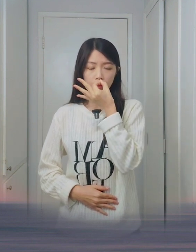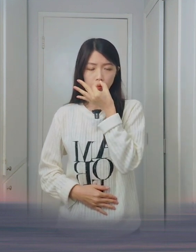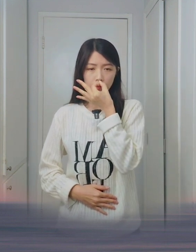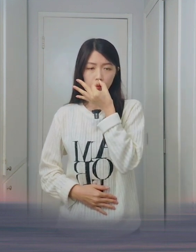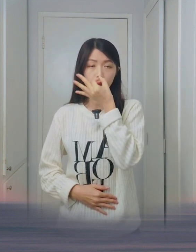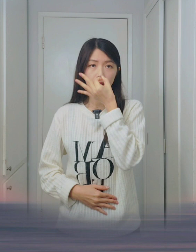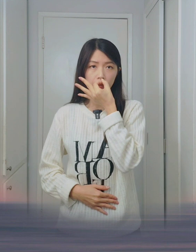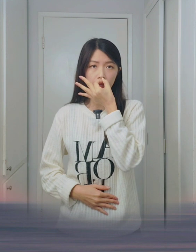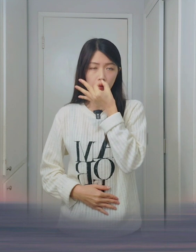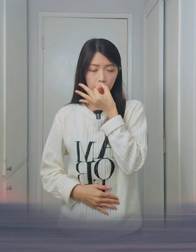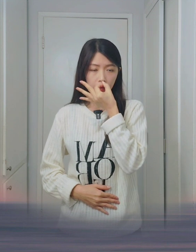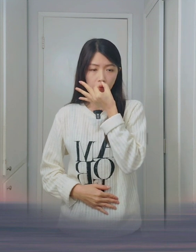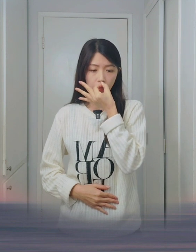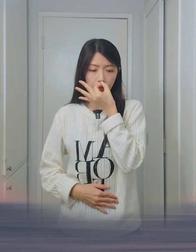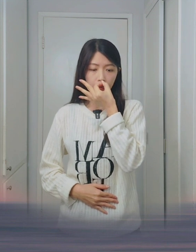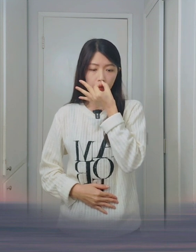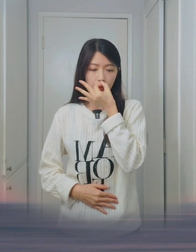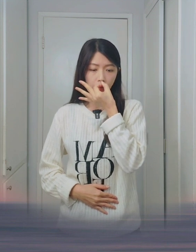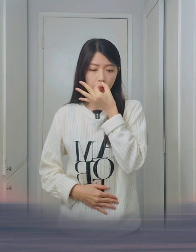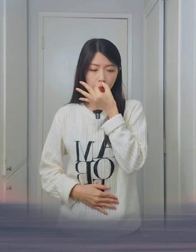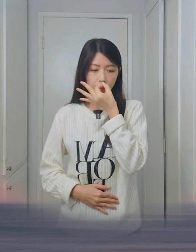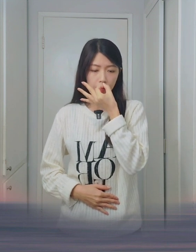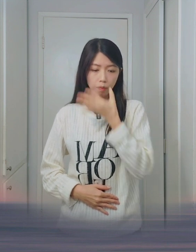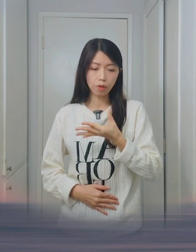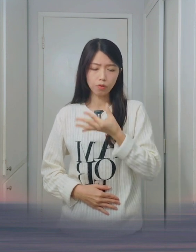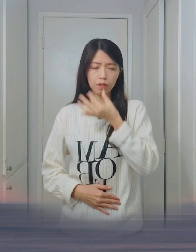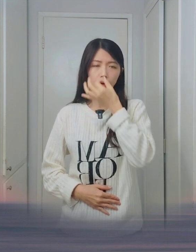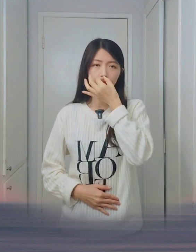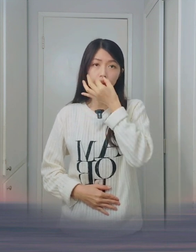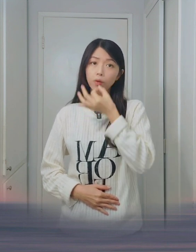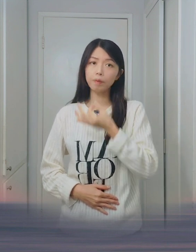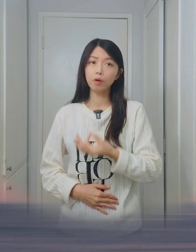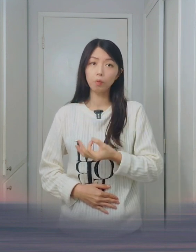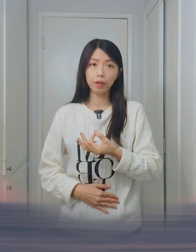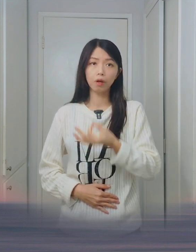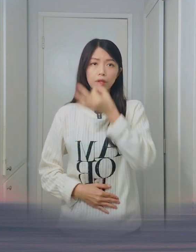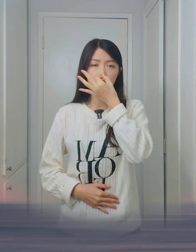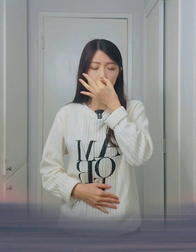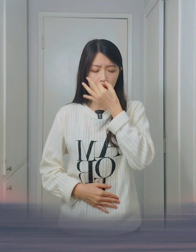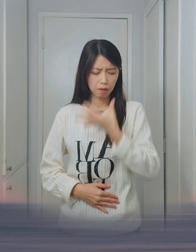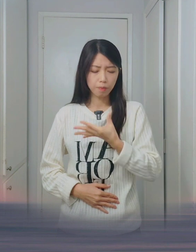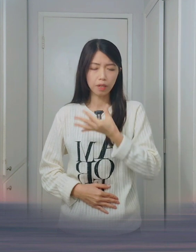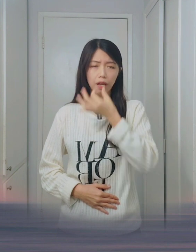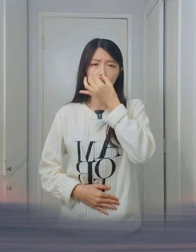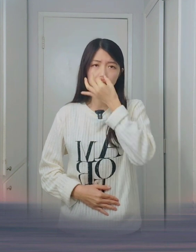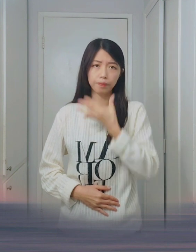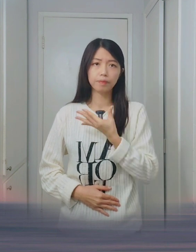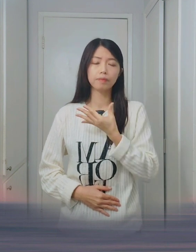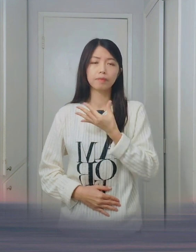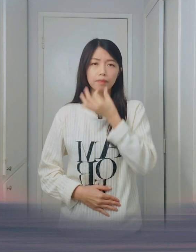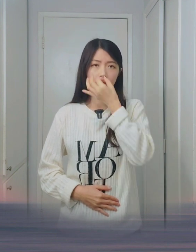코 있는 쪽에서 코 밑에 이렇게 두셨다가 손을 내려오면서 풀어주시는 거예요. 피곤하면 코피가 터지듯이 힘들다,